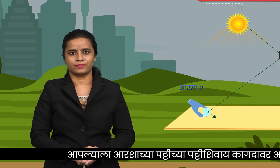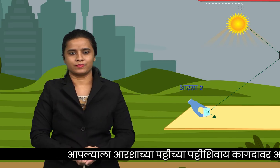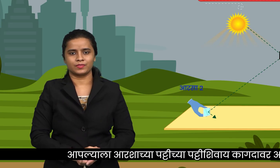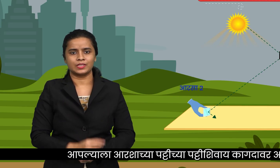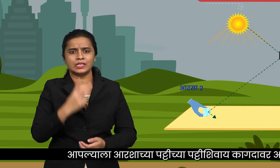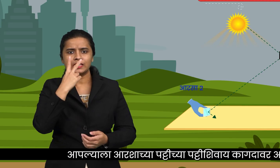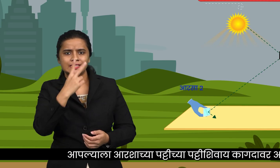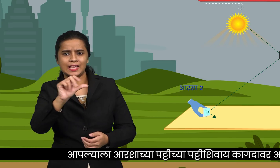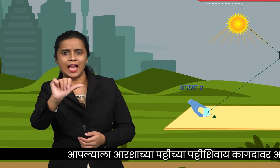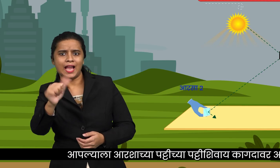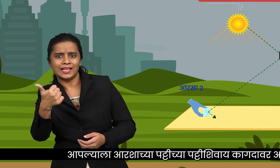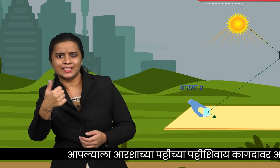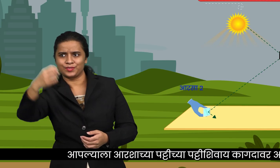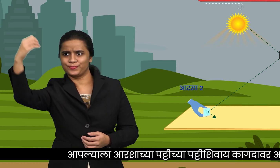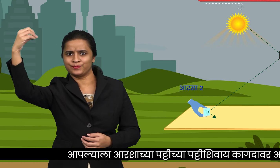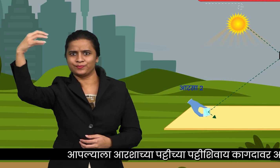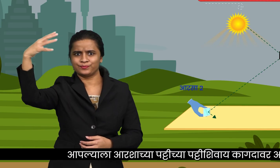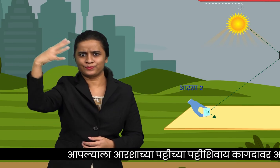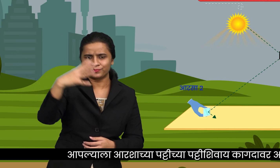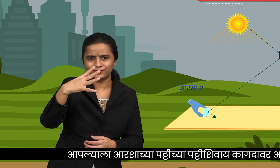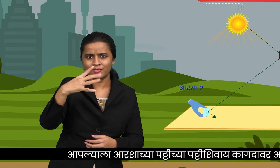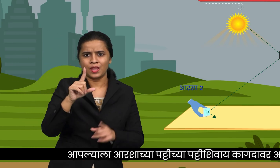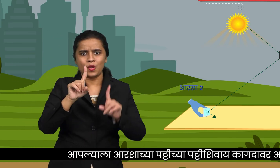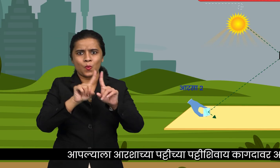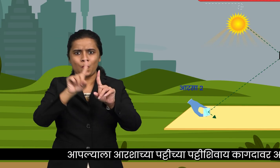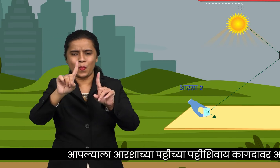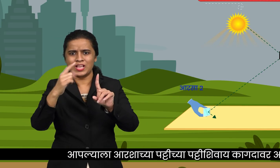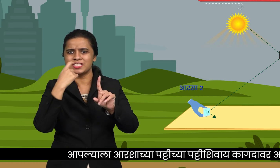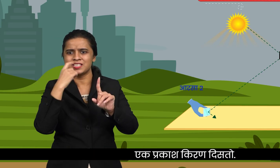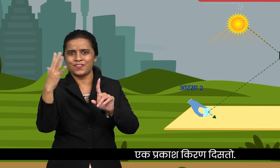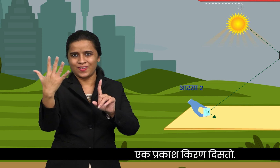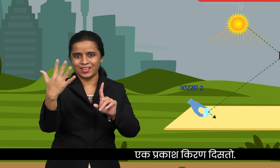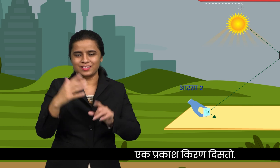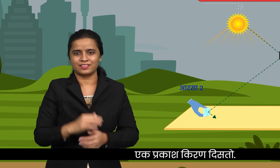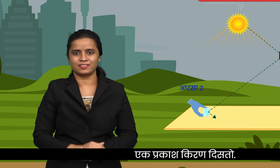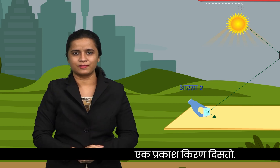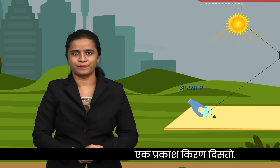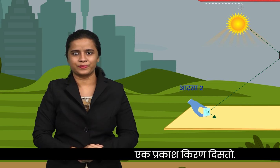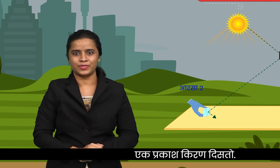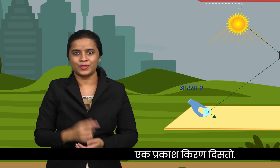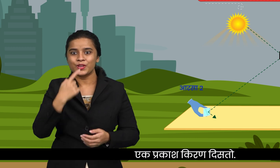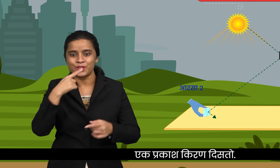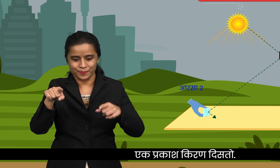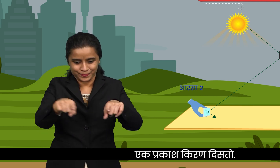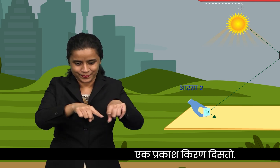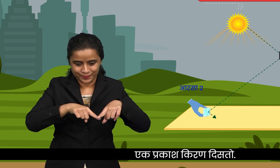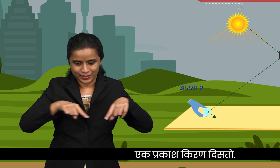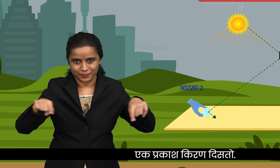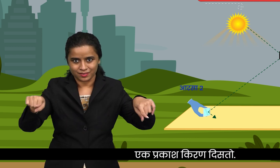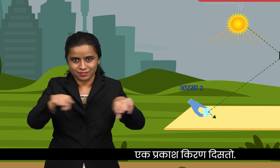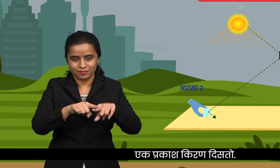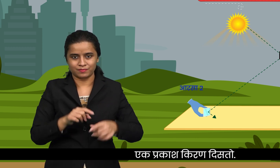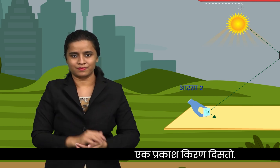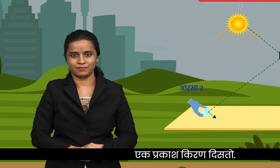आपल्याला आरशाच्या पट्टीच्या पट्टीशिवाय कागदावर आणखी एक प्रकाश किरण दिसतो.